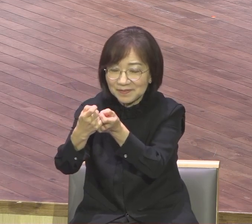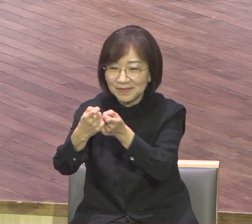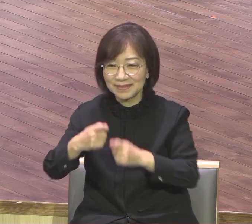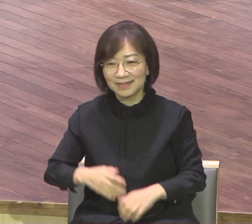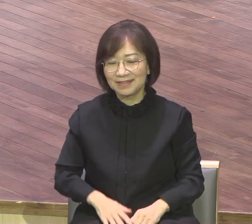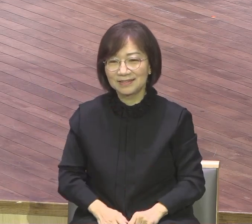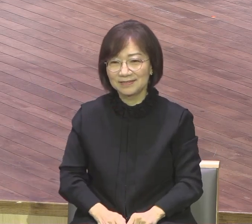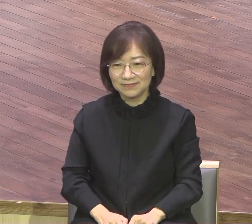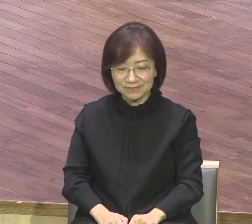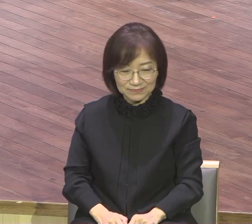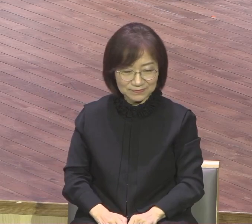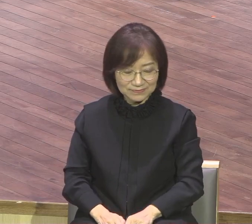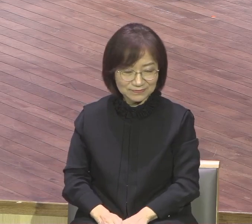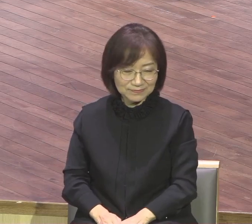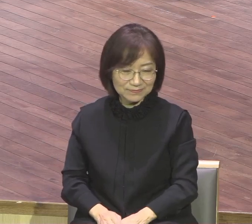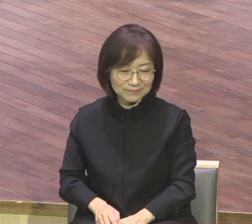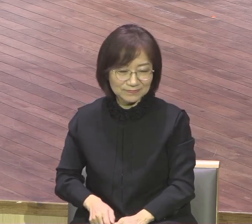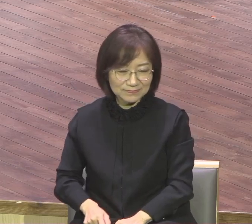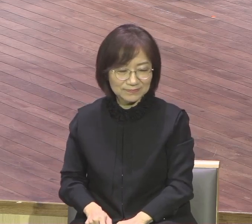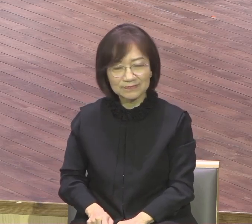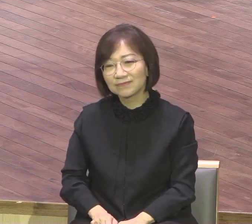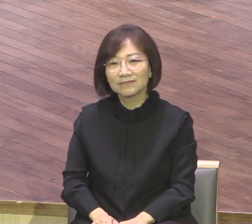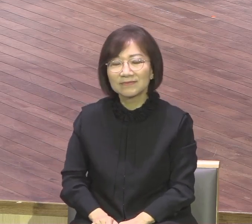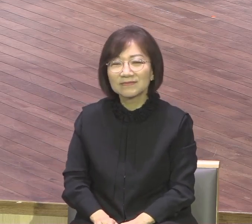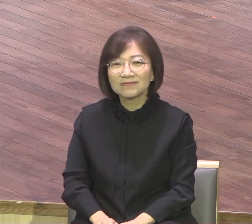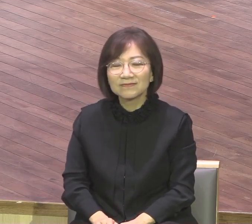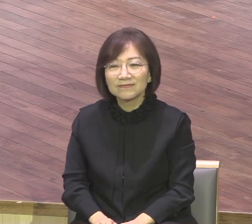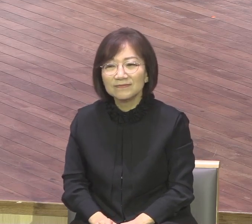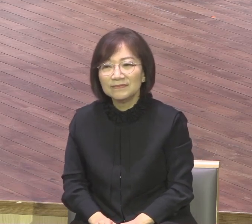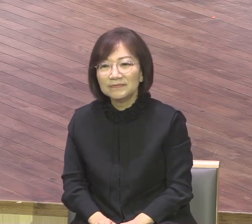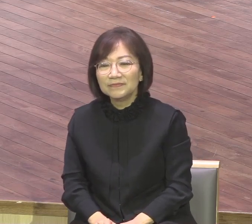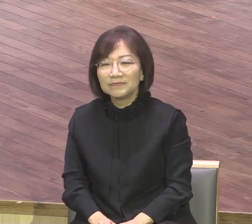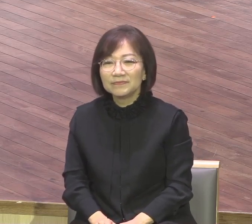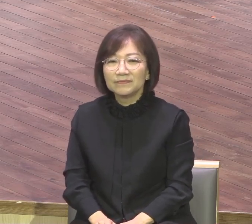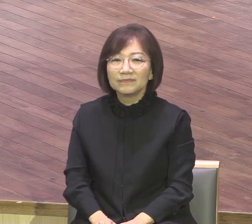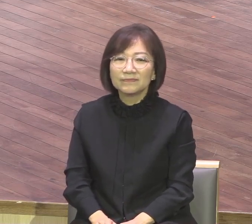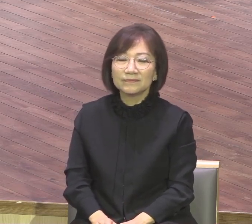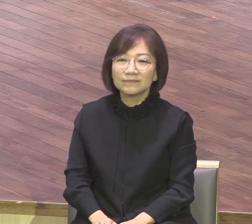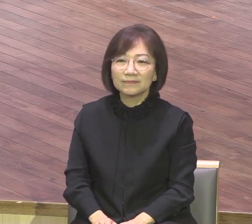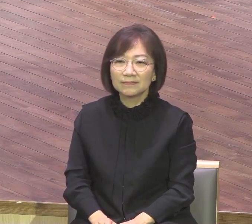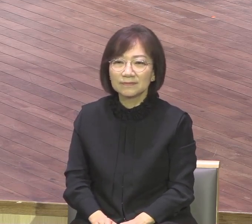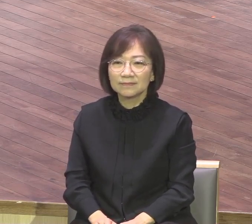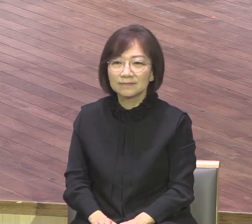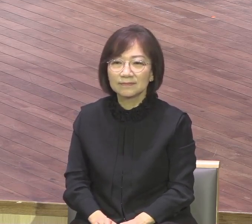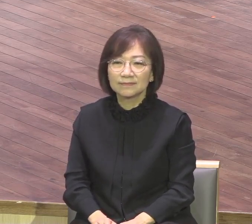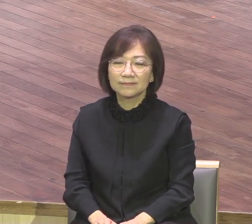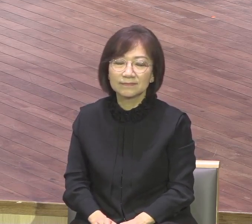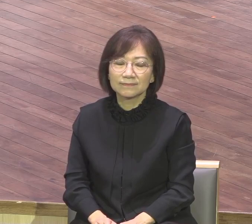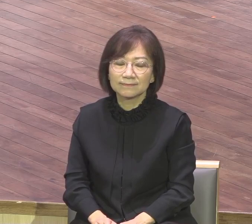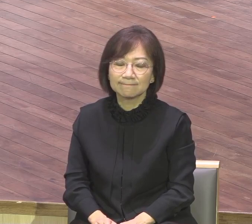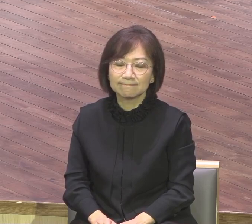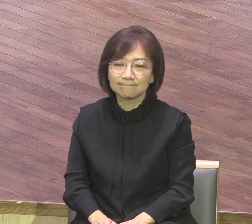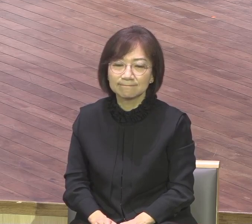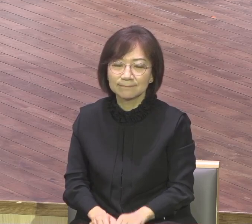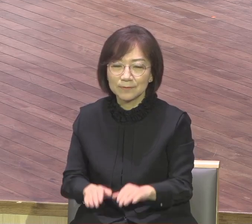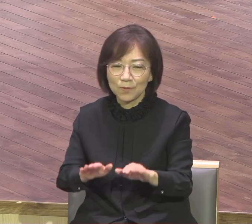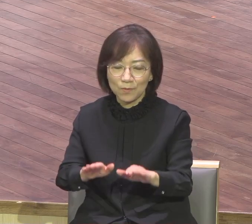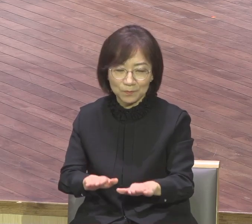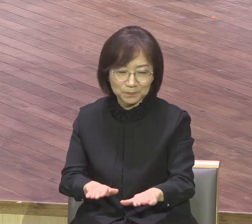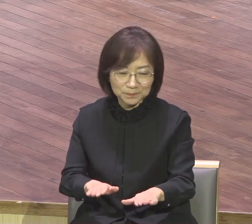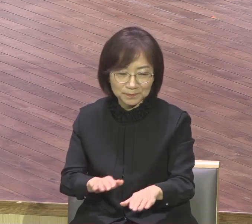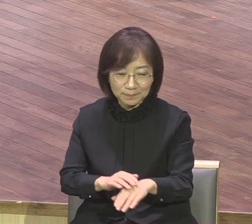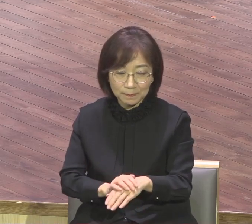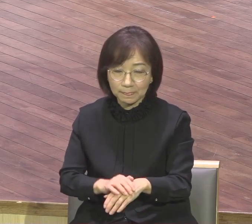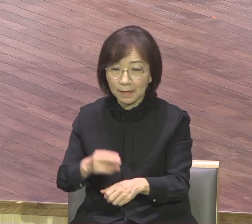siempre. Otra vez digo, regocijaos. Vuestro gentileza sea conocida a todos los hombres. El ser estado cerca. 자, 이 사도 바울은